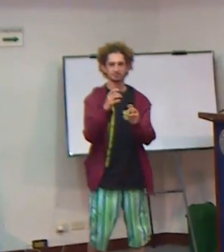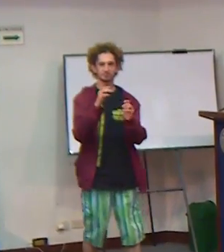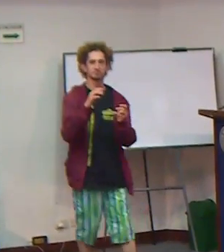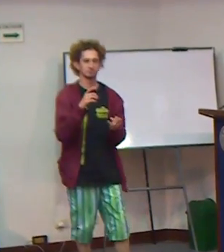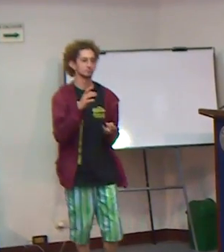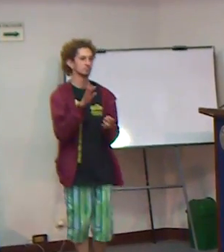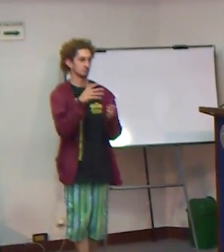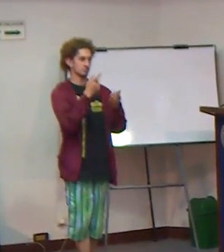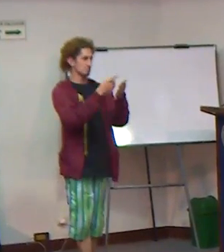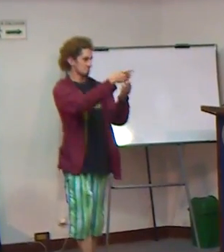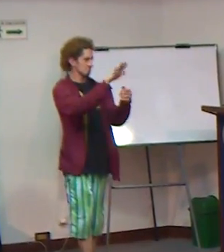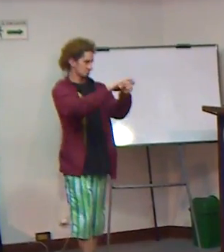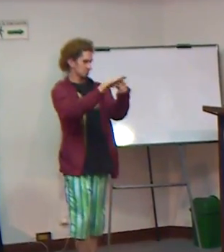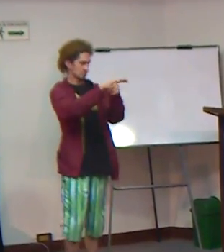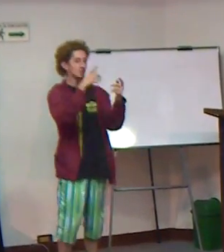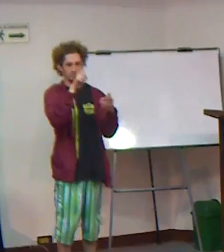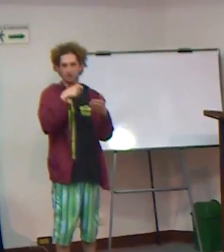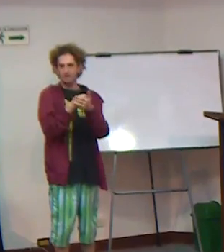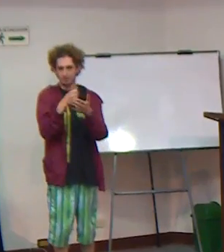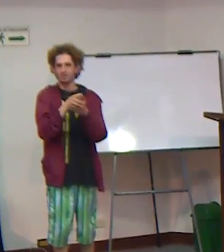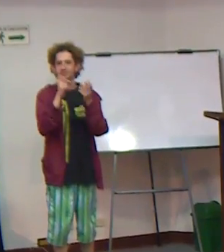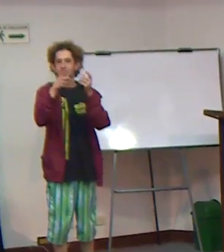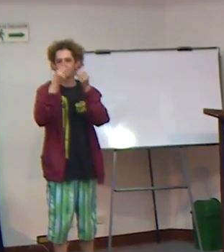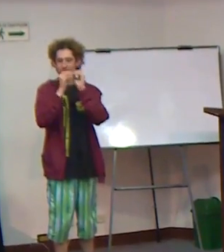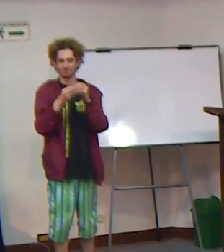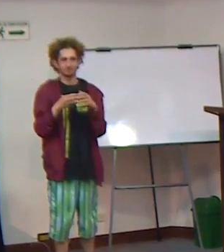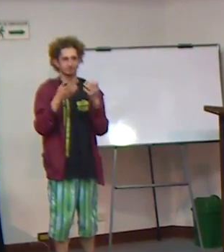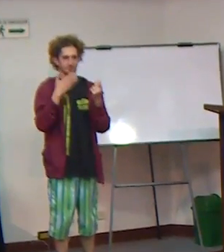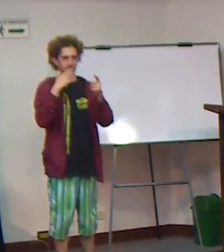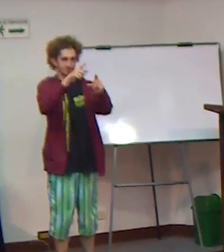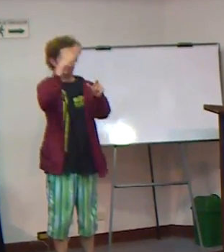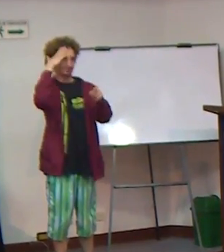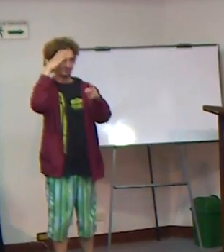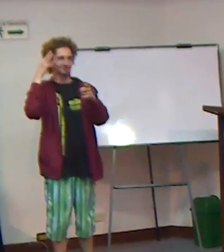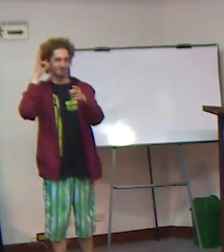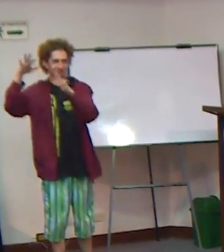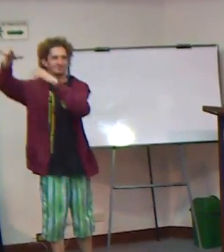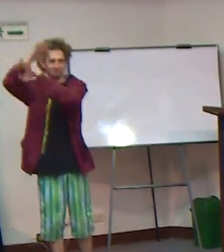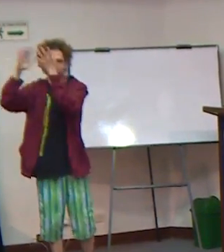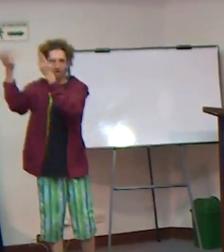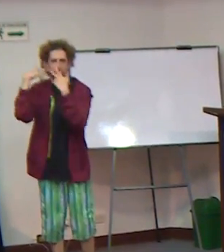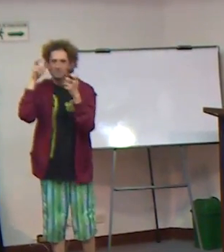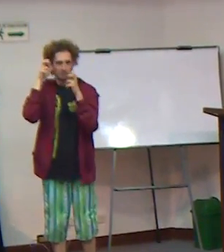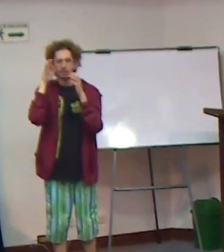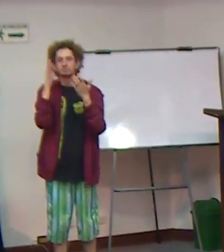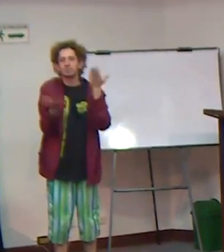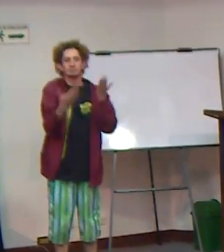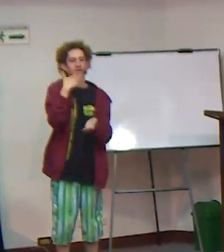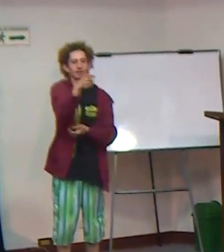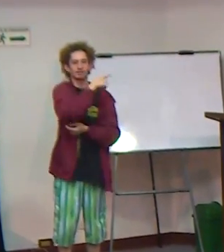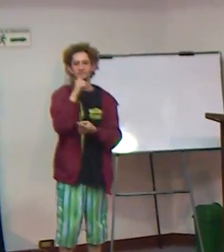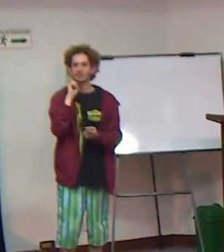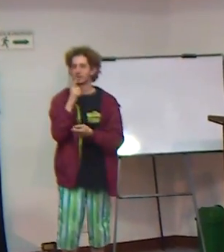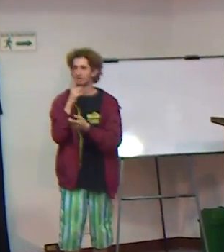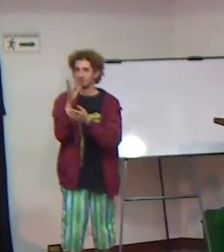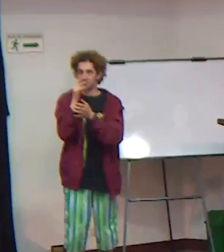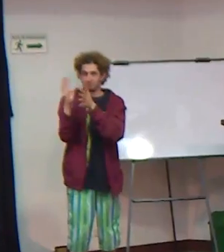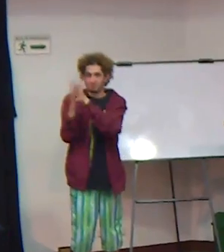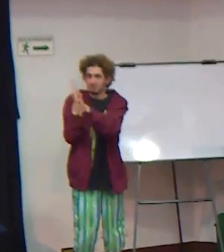O si lo podemos entender. David dice, sí, podemos hacerlo